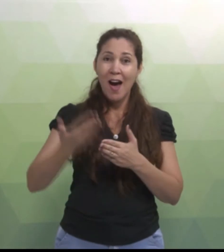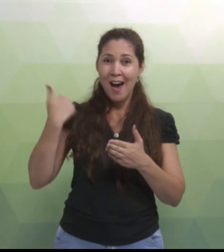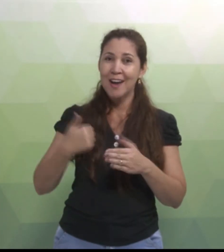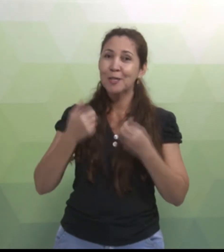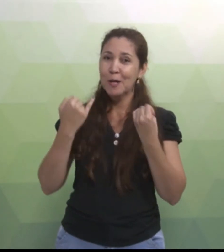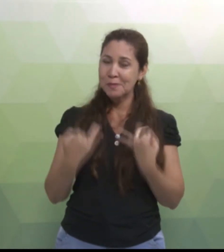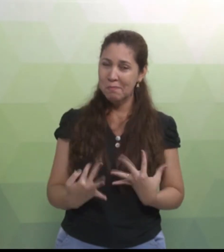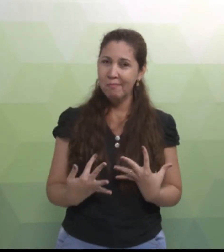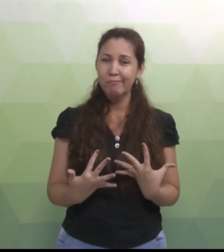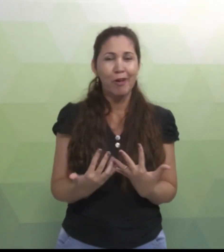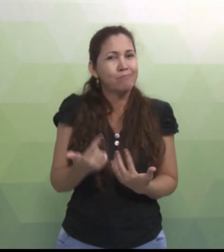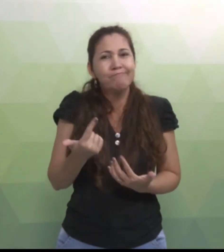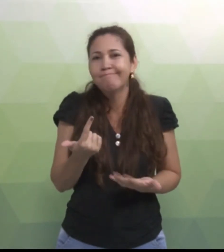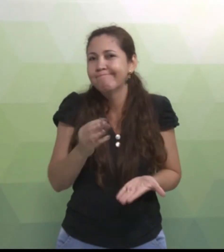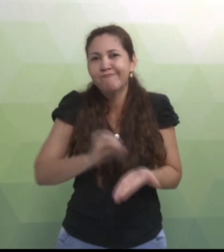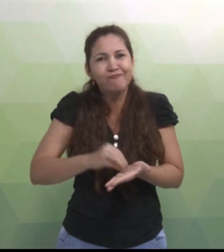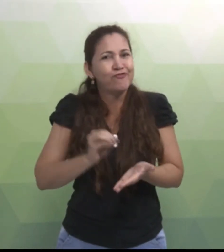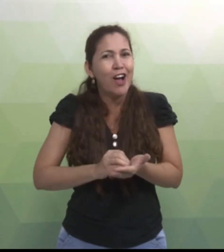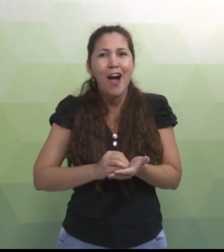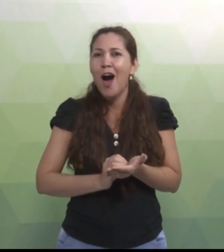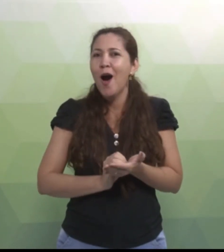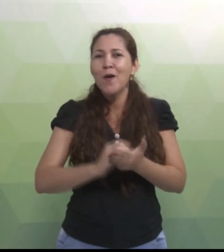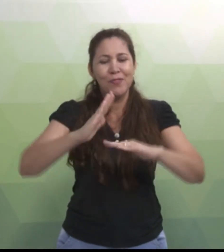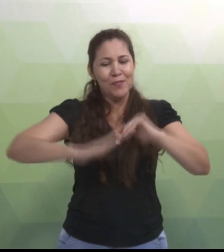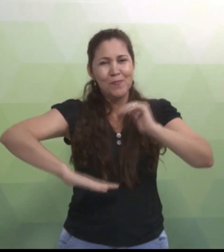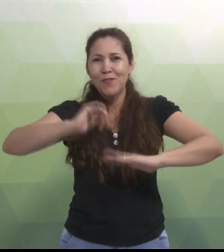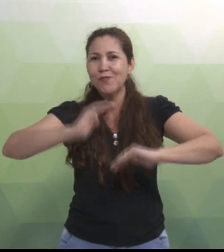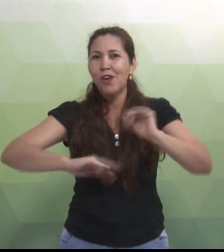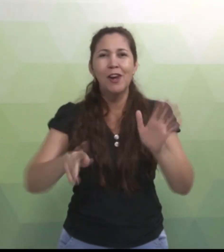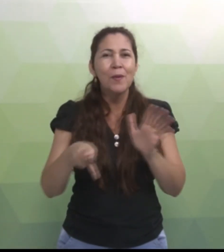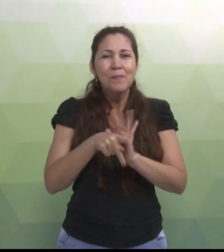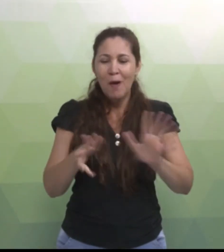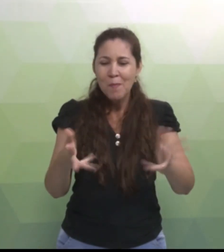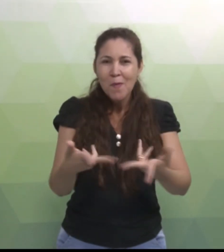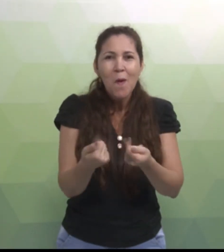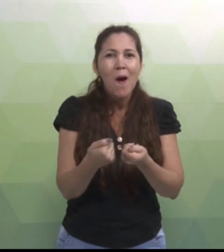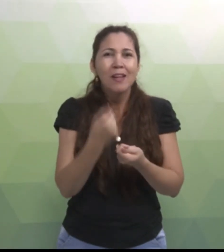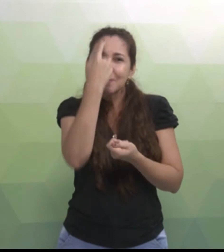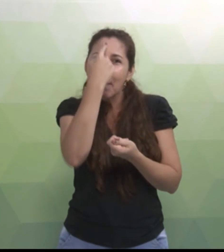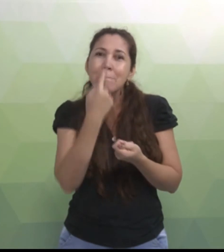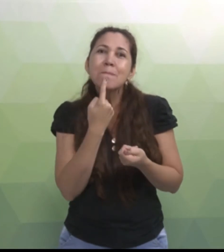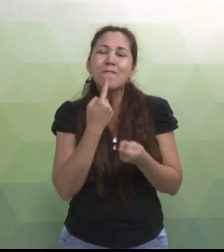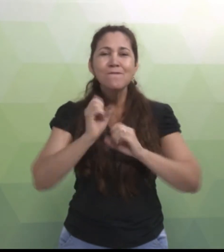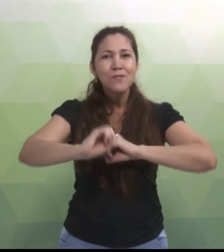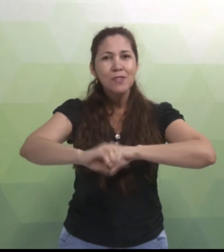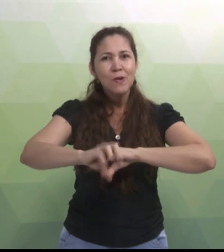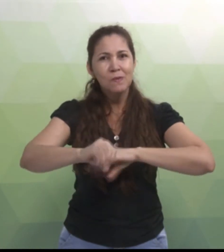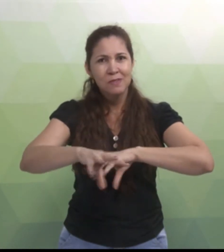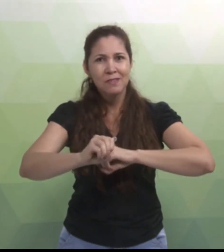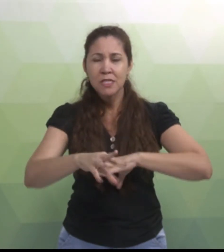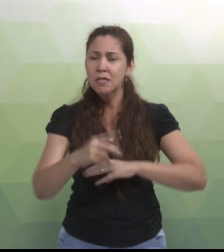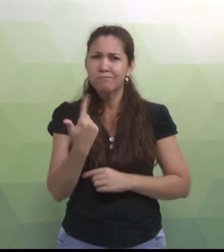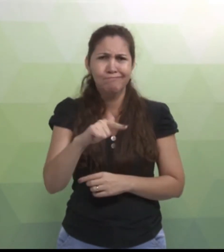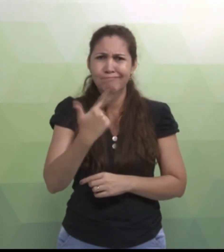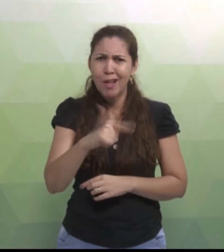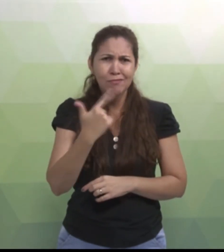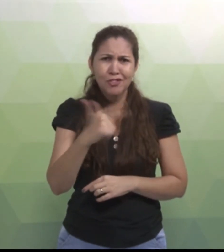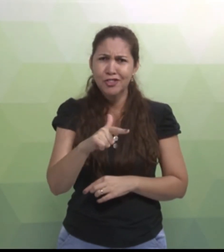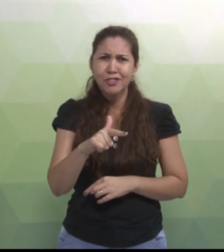Igual eu já havia falado, falta profissionais com perfil para o ensino,